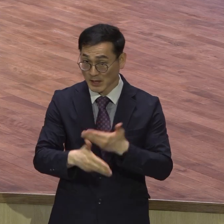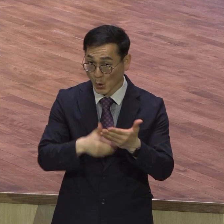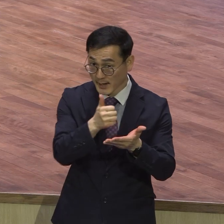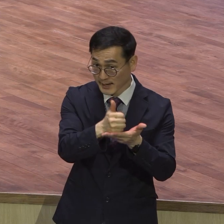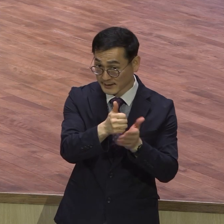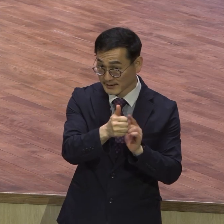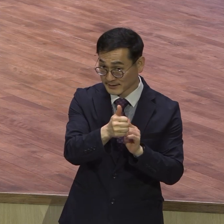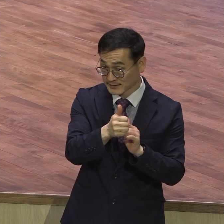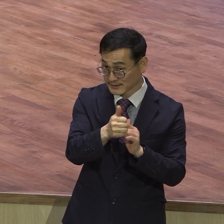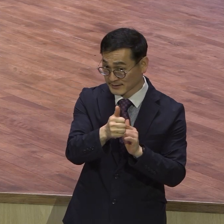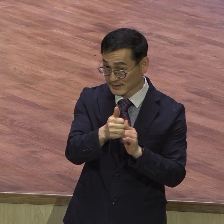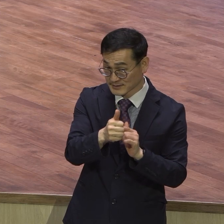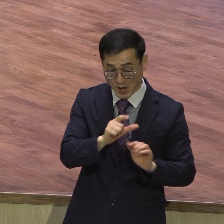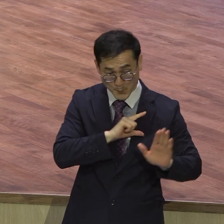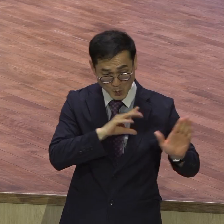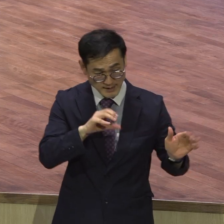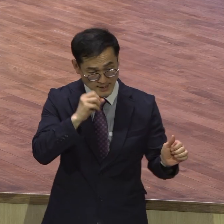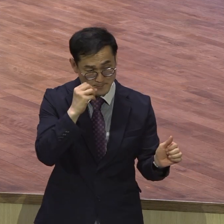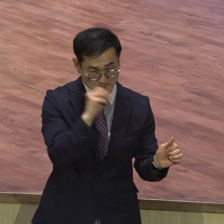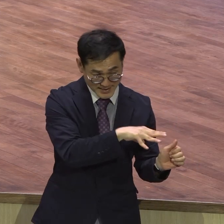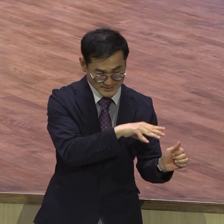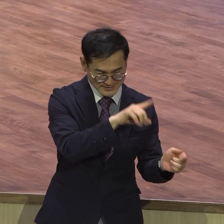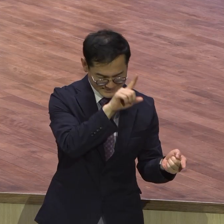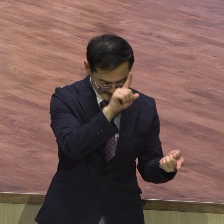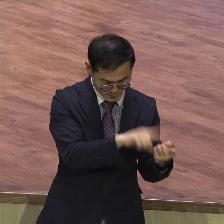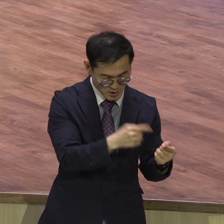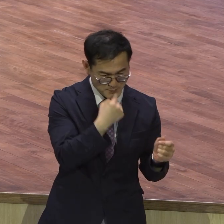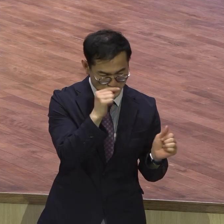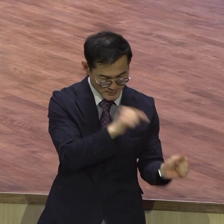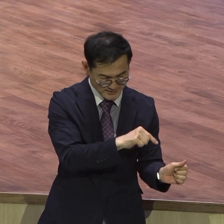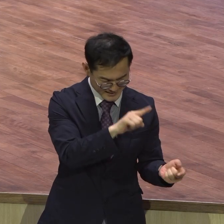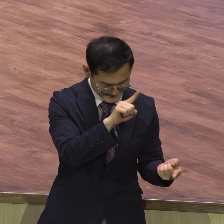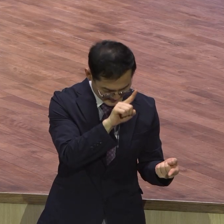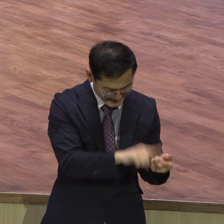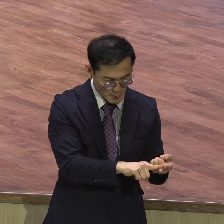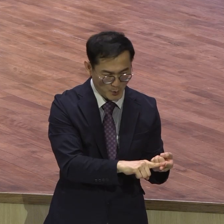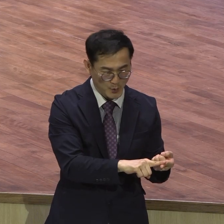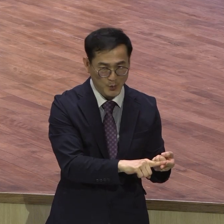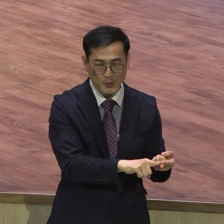모세에게 명령하신 것 같이 되었다.